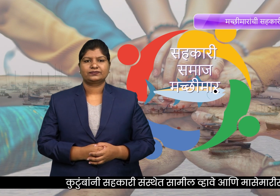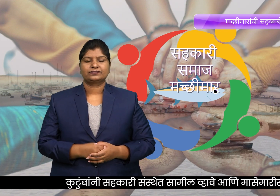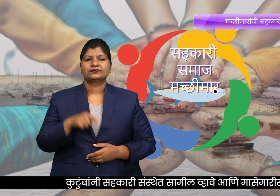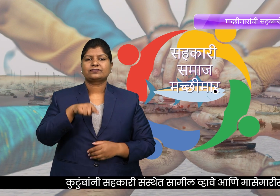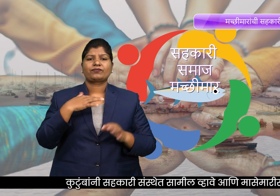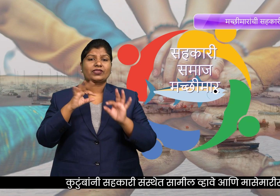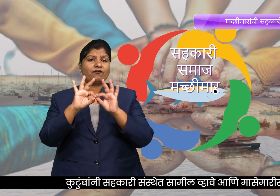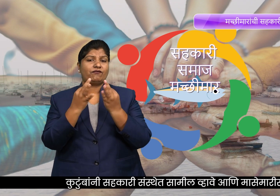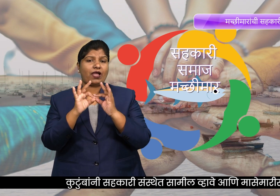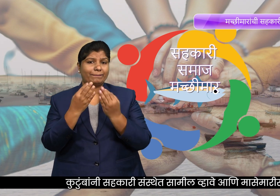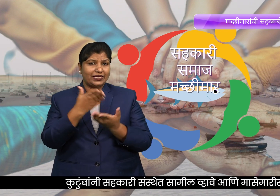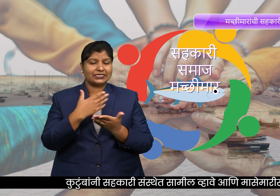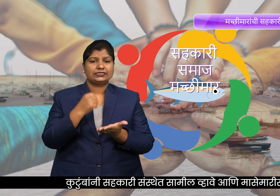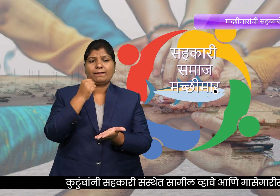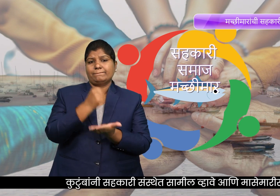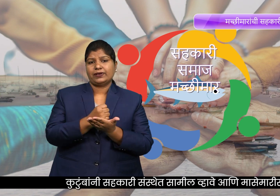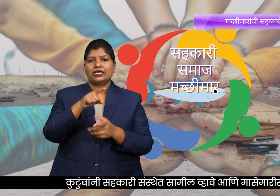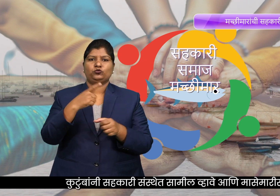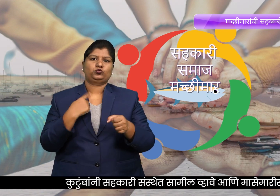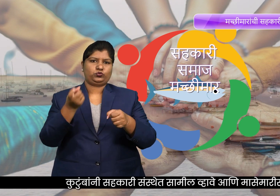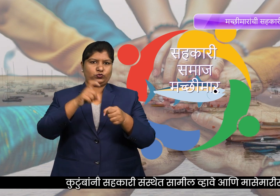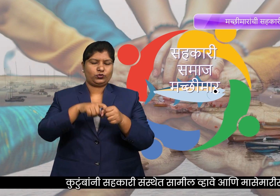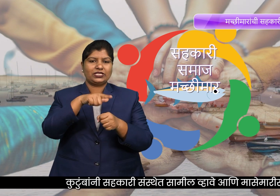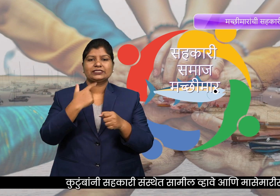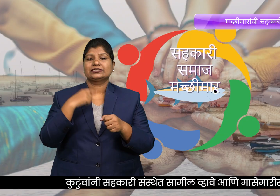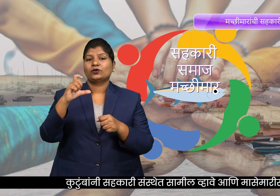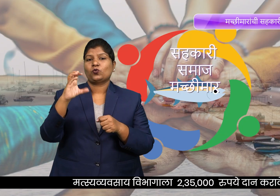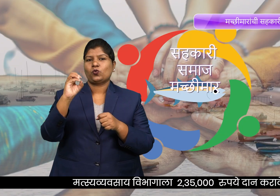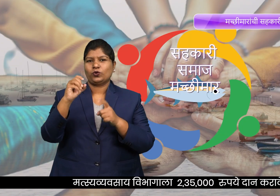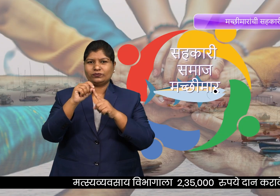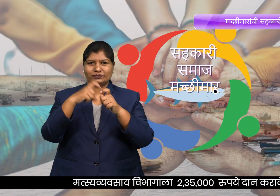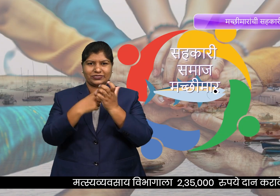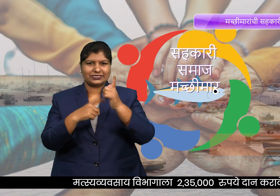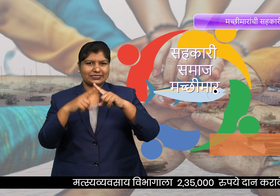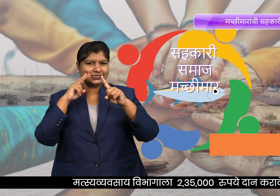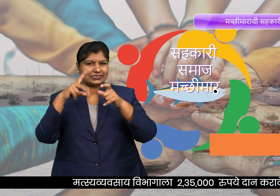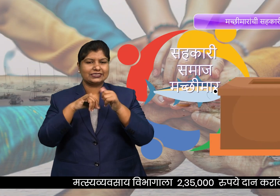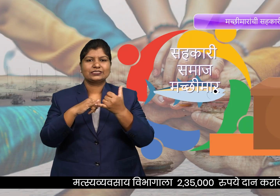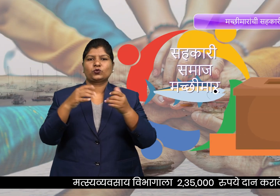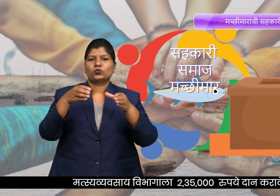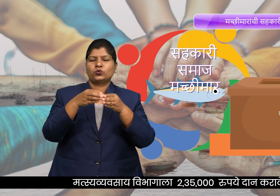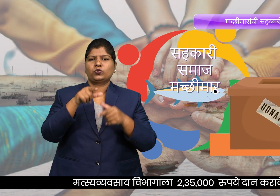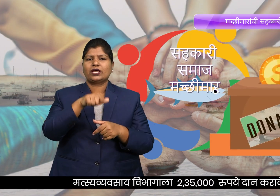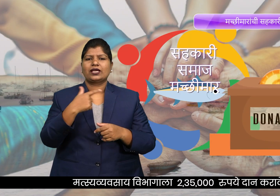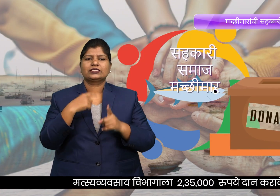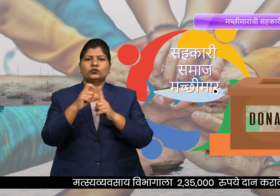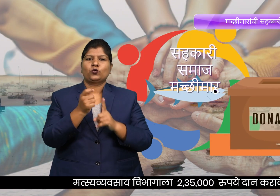कुटुंबांनी सहकारी संस्थेत सामील व्हावे आणि मासेमारीसाठी मत्स्य व्यवसाय